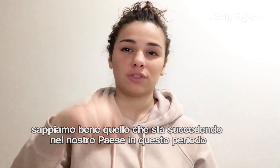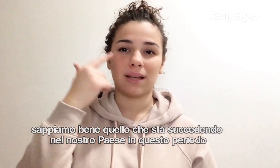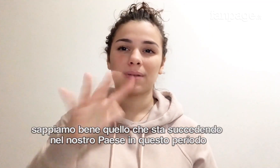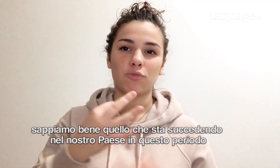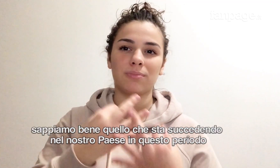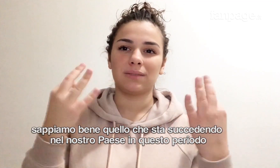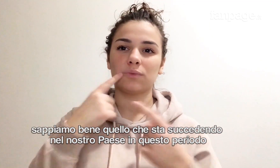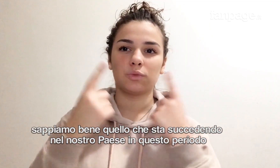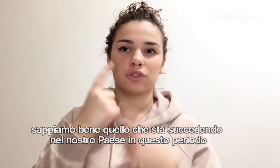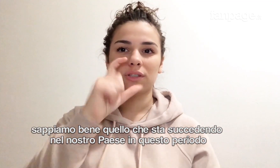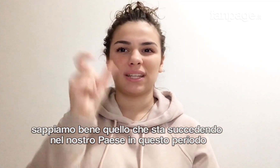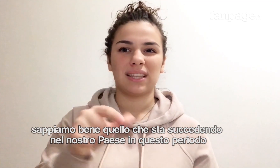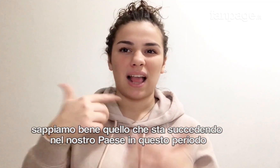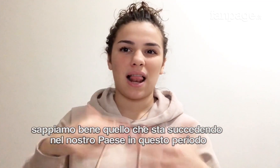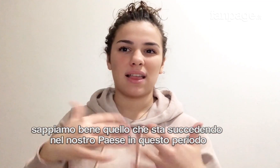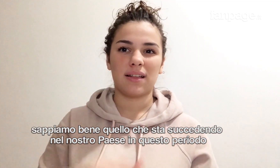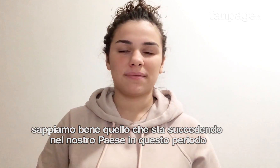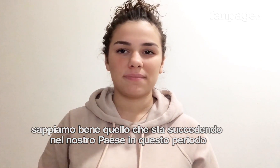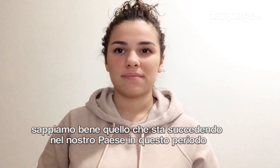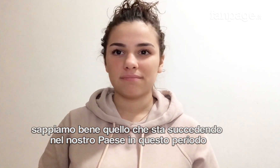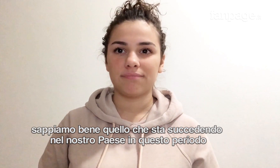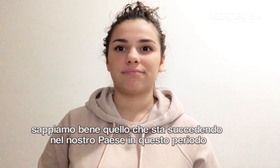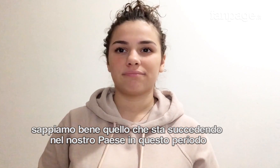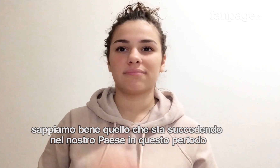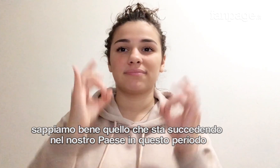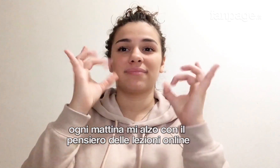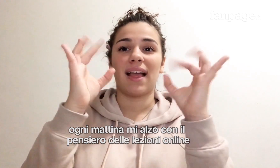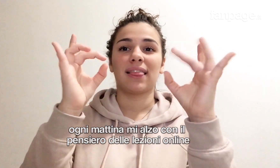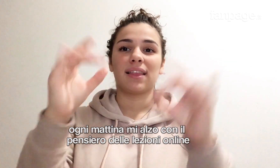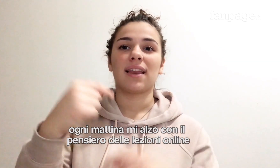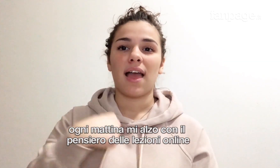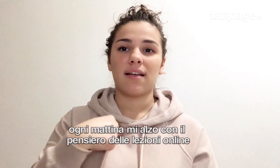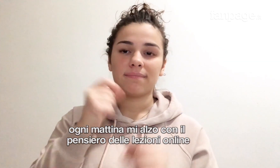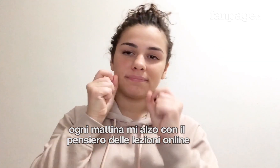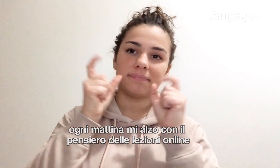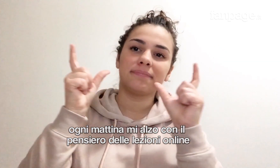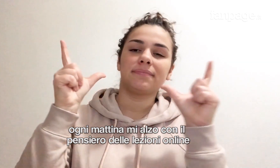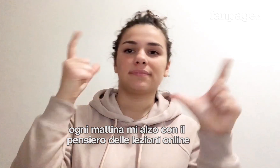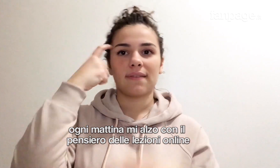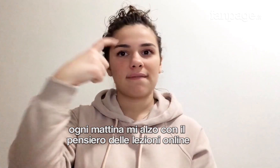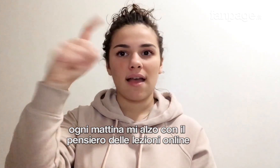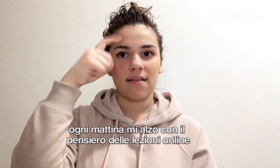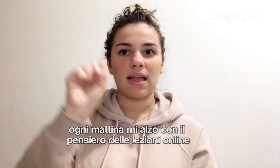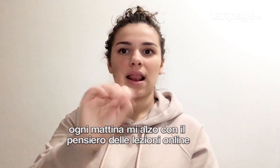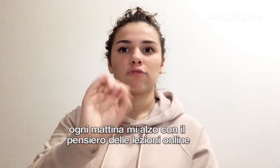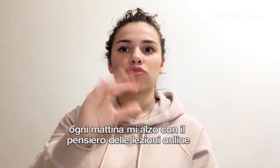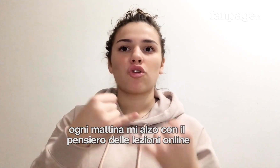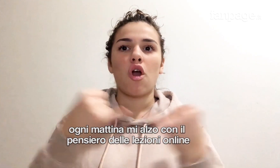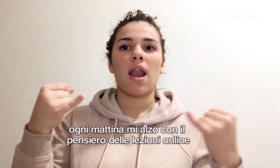Sappiamo bene quello che sta succedendo nel nostro paese in questo periodo. Ogni mattina mi alzo, con il pensiero delle